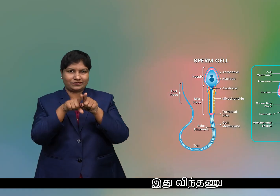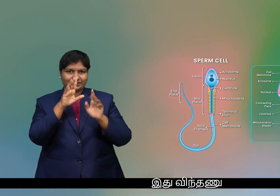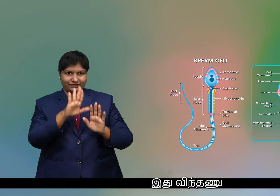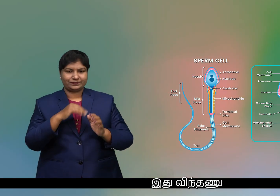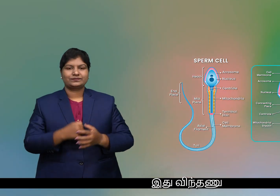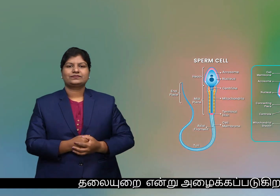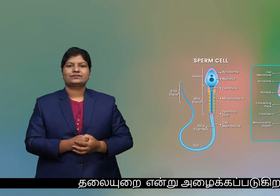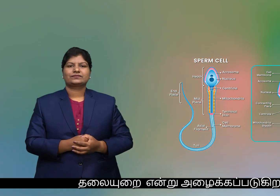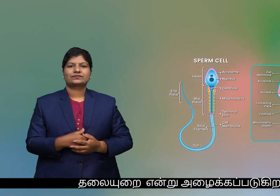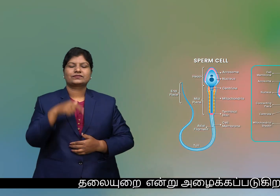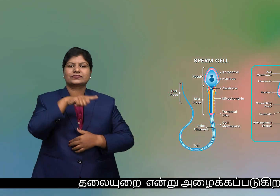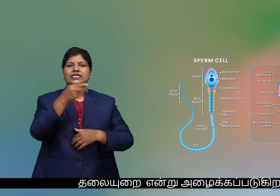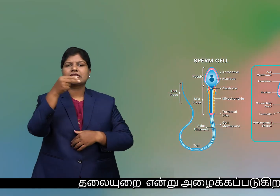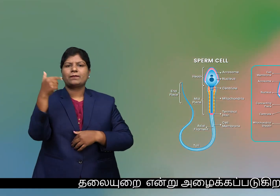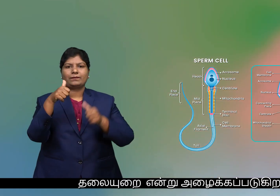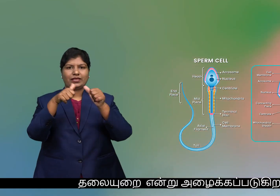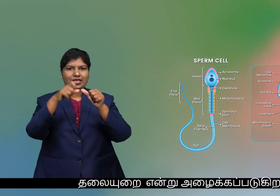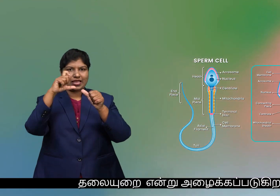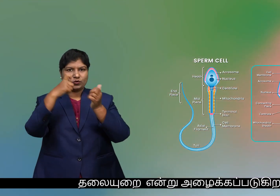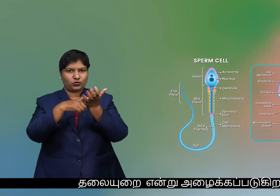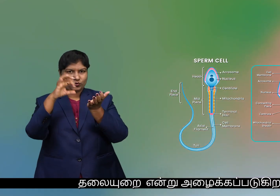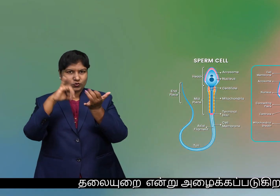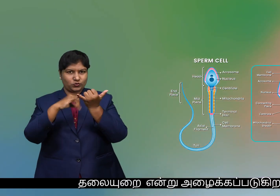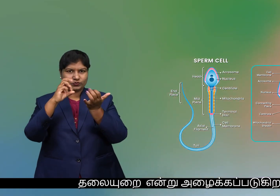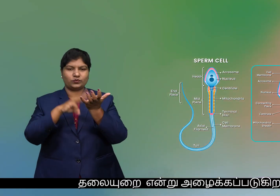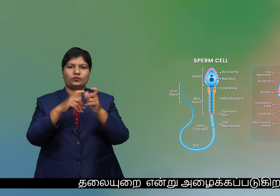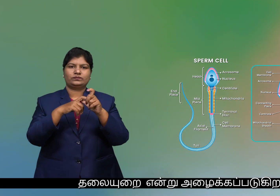இது விந்தணு தலையுறை என்று அழைக்கப்படுகிறது.